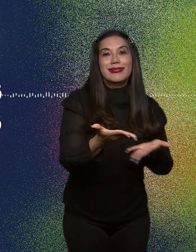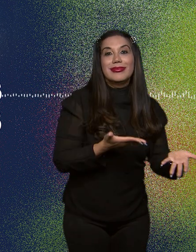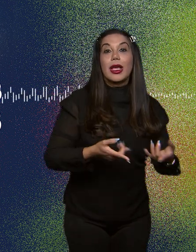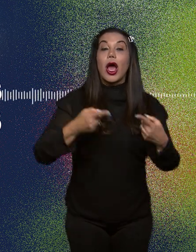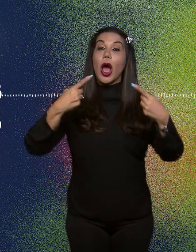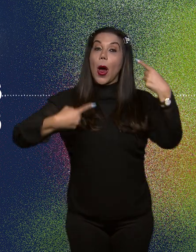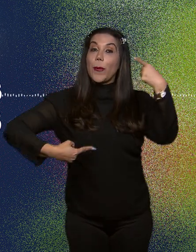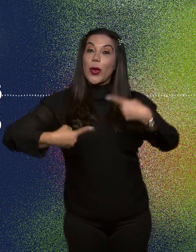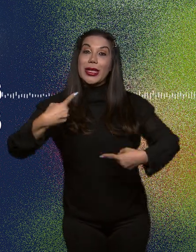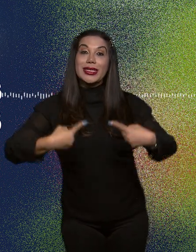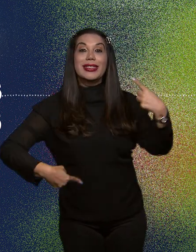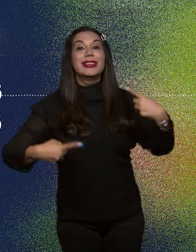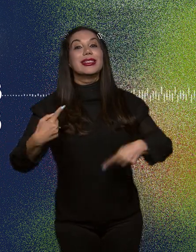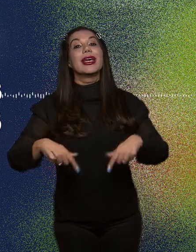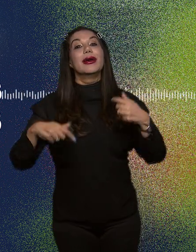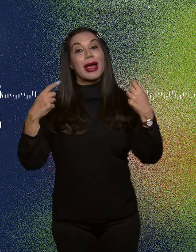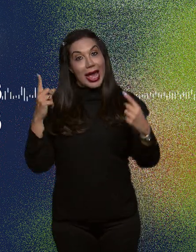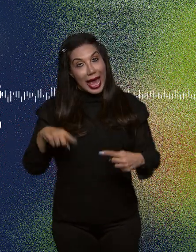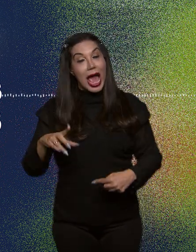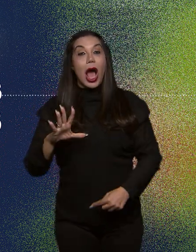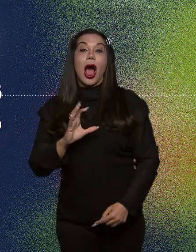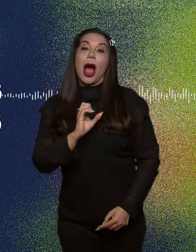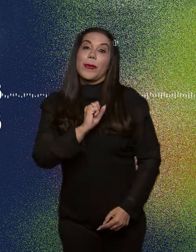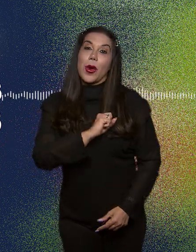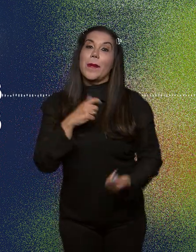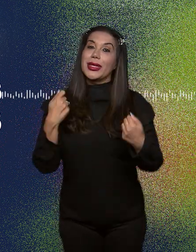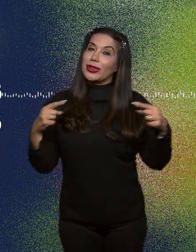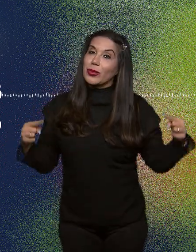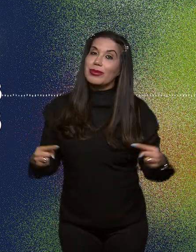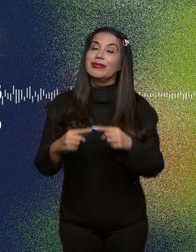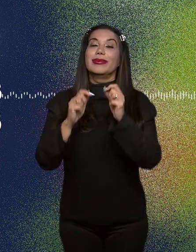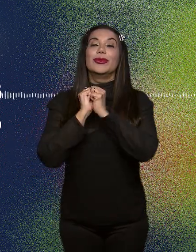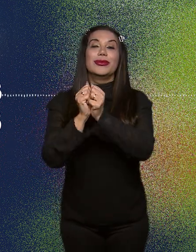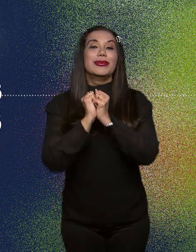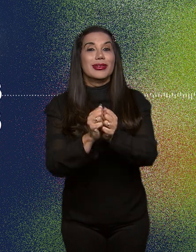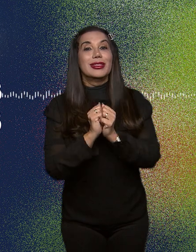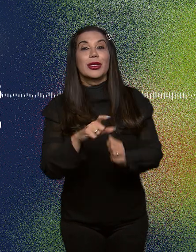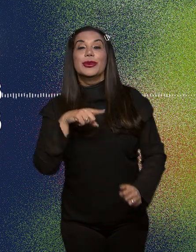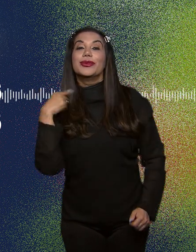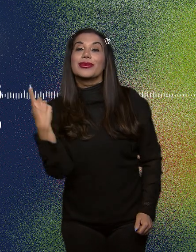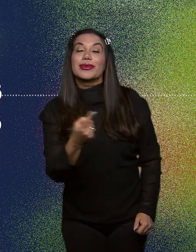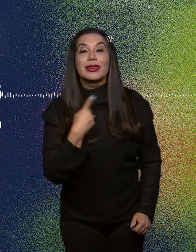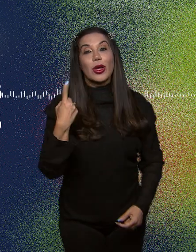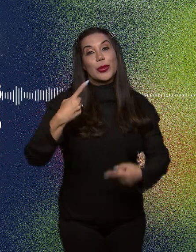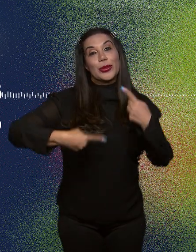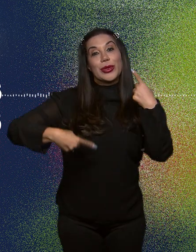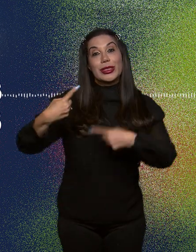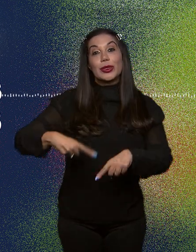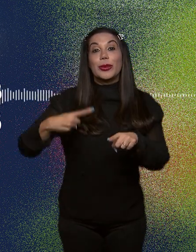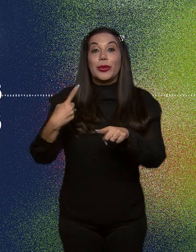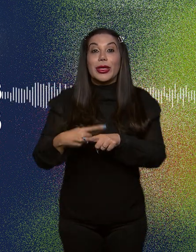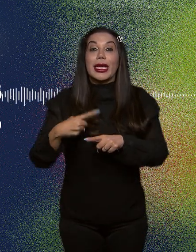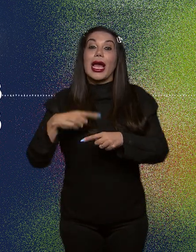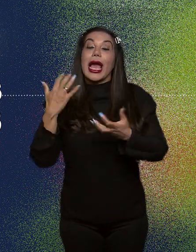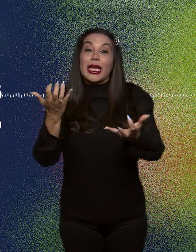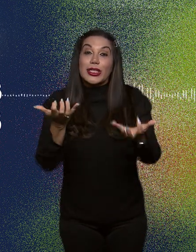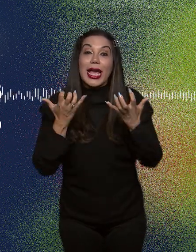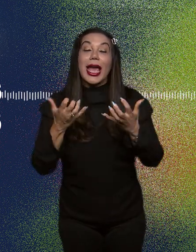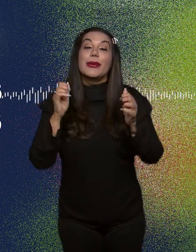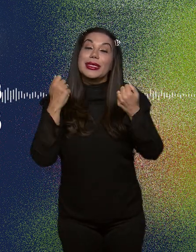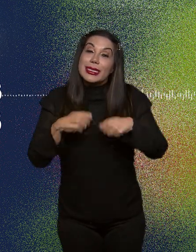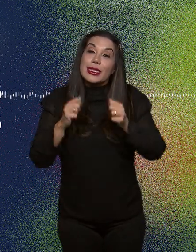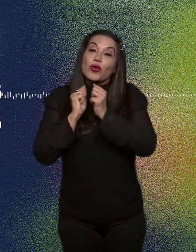A política tem a ver com o amor, com a nossa convivência. A gente faz política porque a gente quer